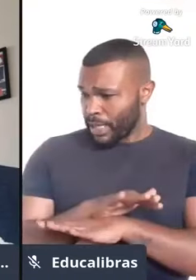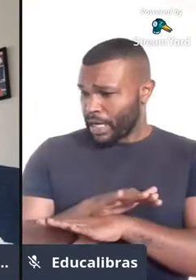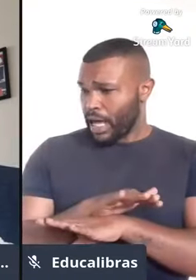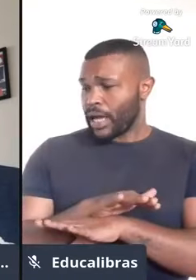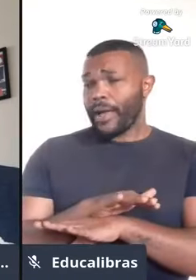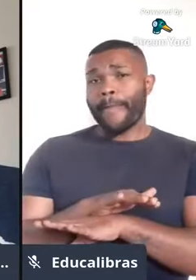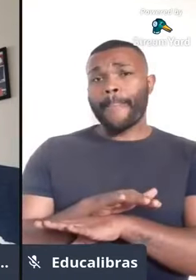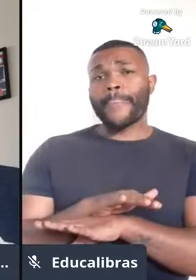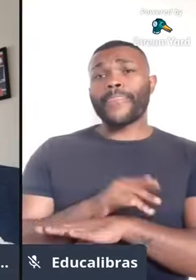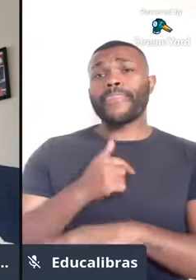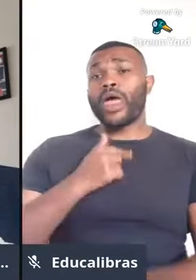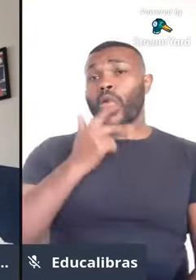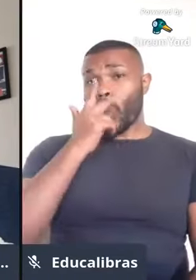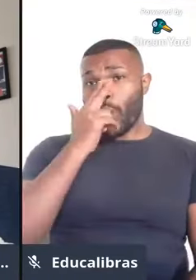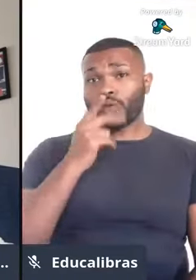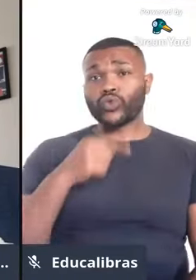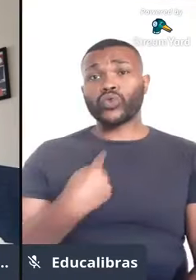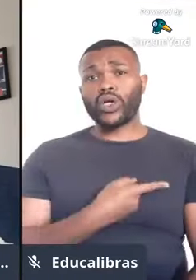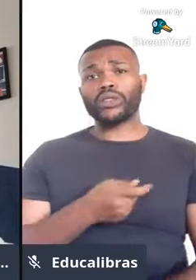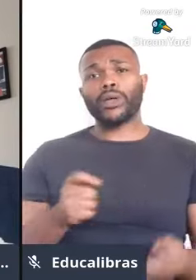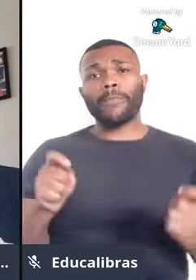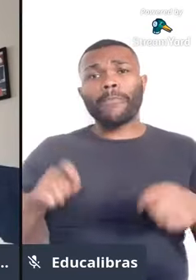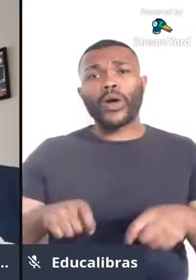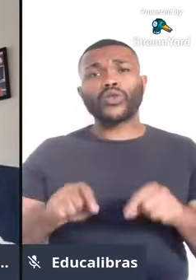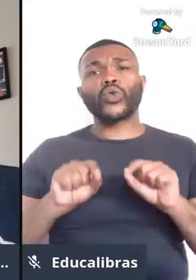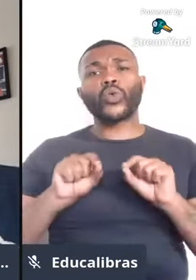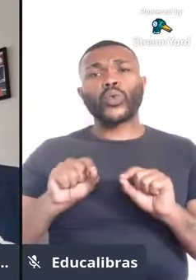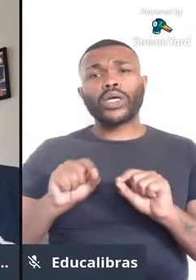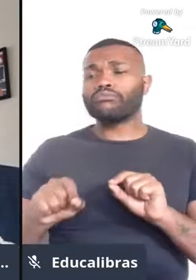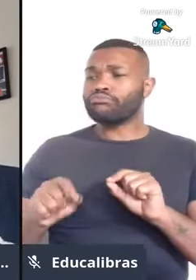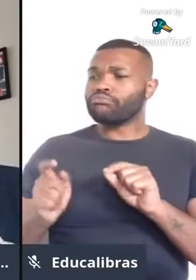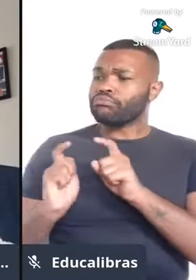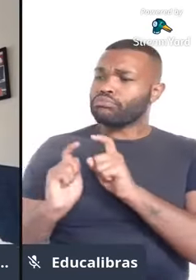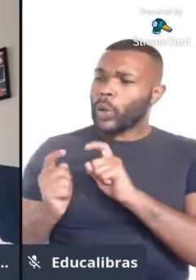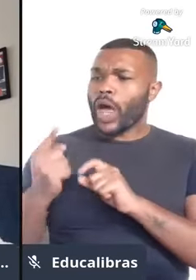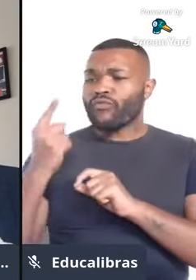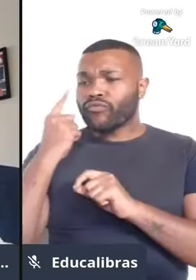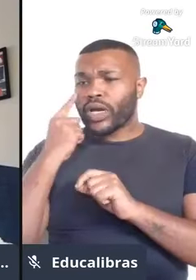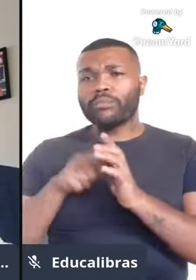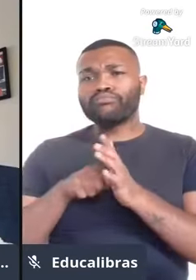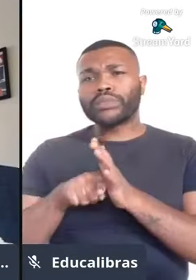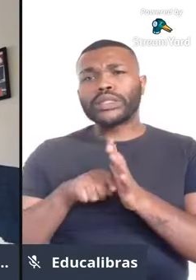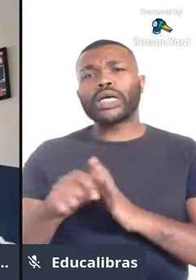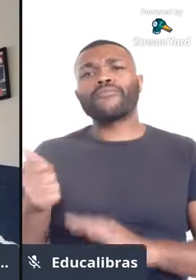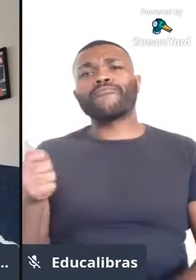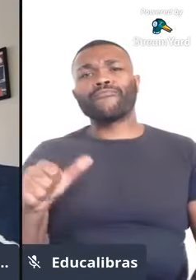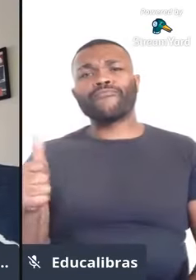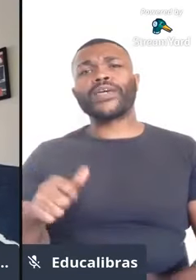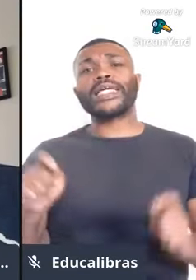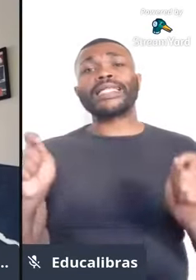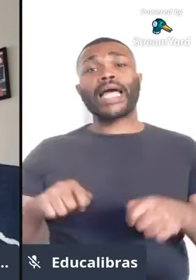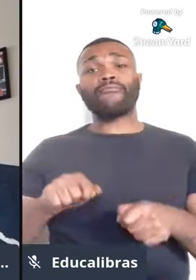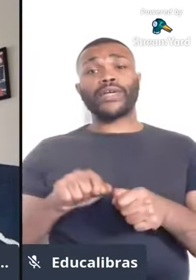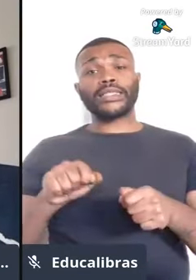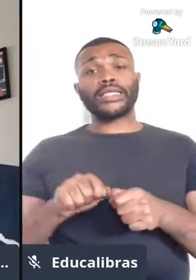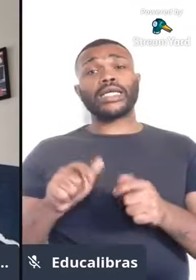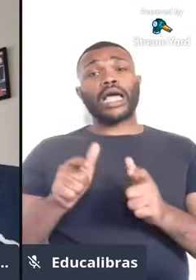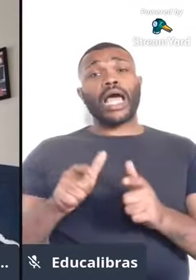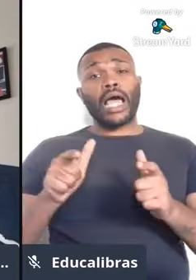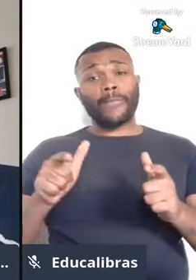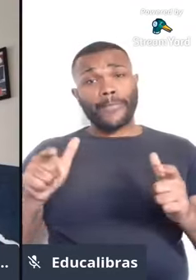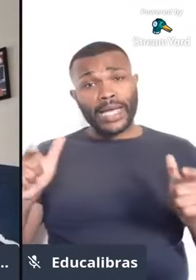acho que a gente pode se reunir para avaliar o que pode ser feito para ampliar, e eu quero a nossa